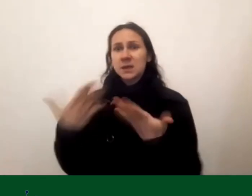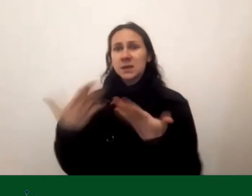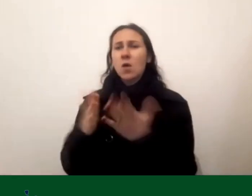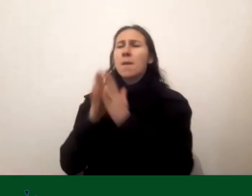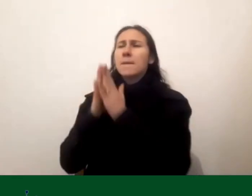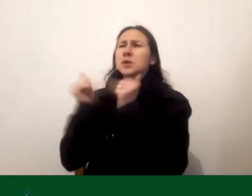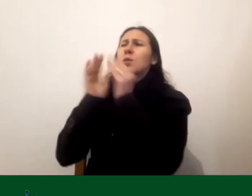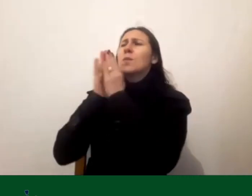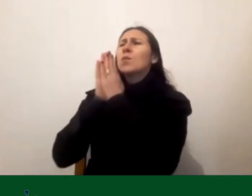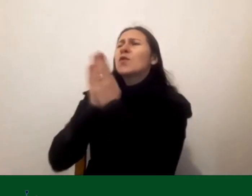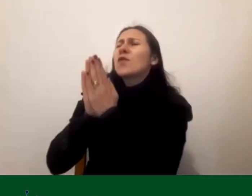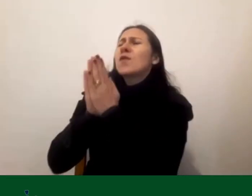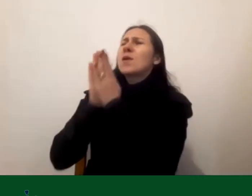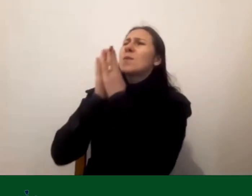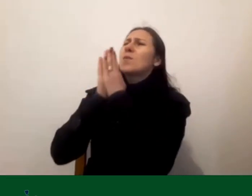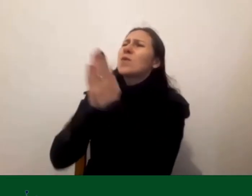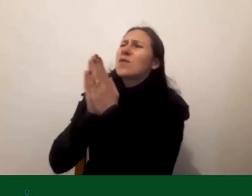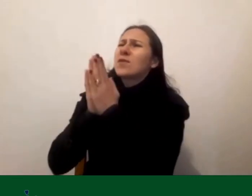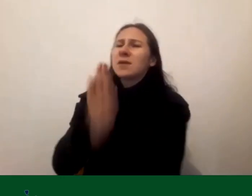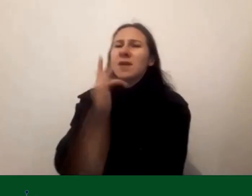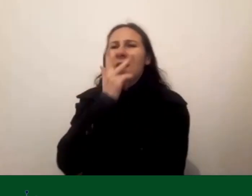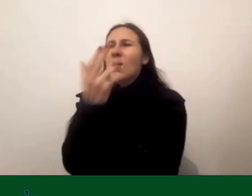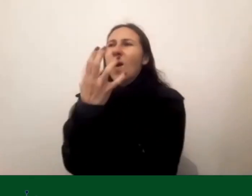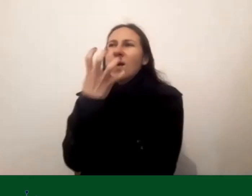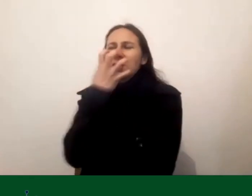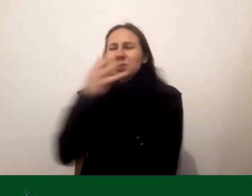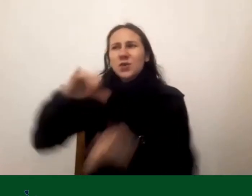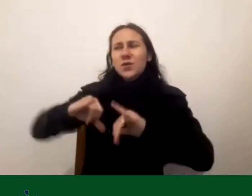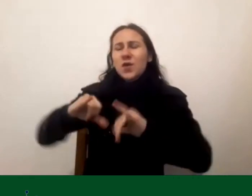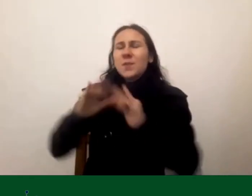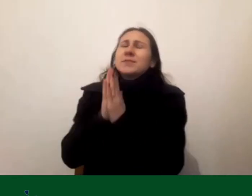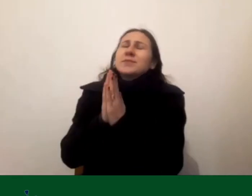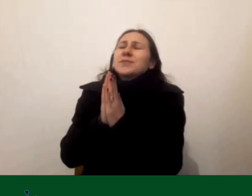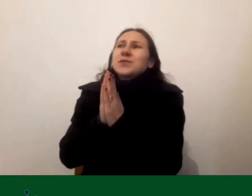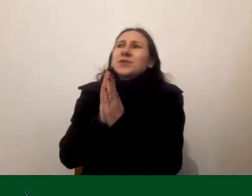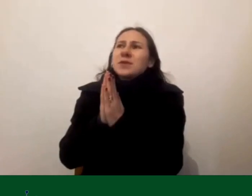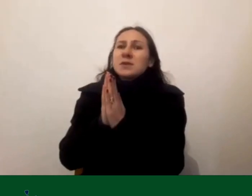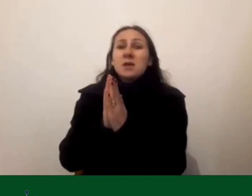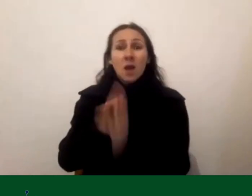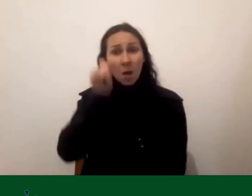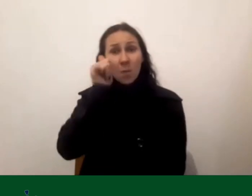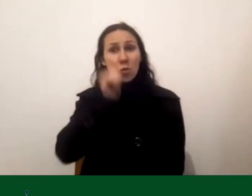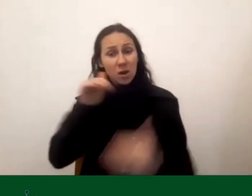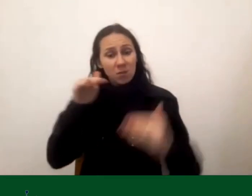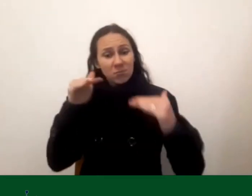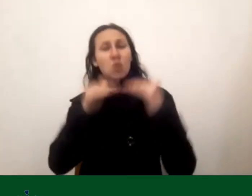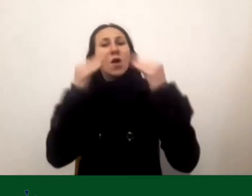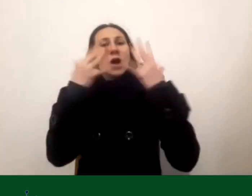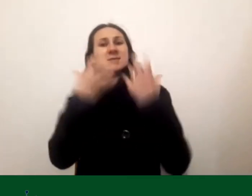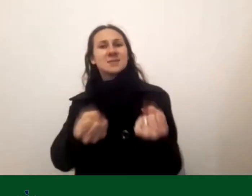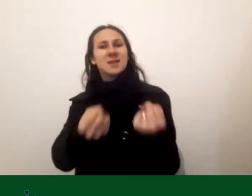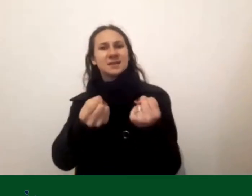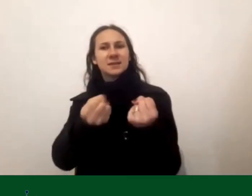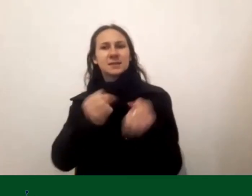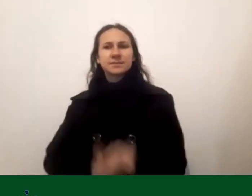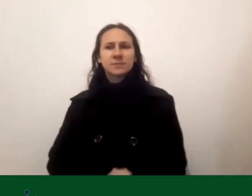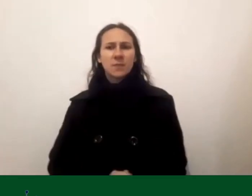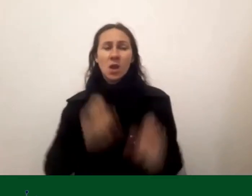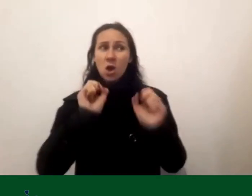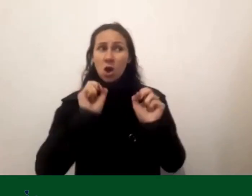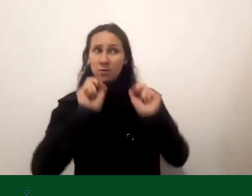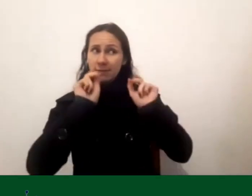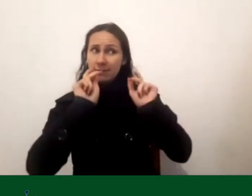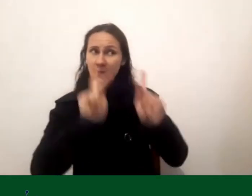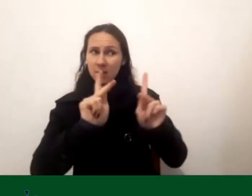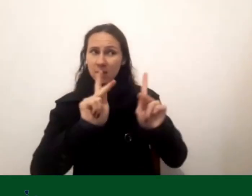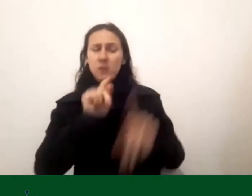implorou, implorou, como um cachorro faminto. Até que ela concordou. Então ela disse: "Muito bem, você pode